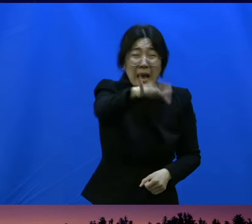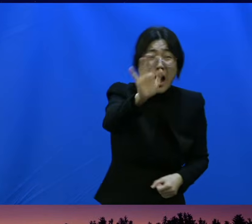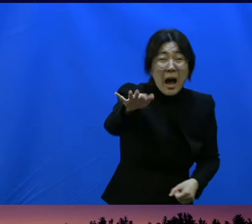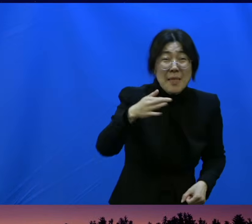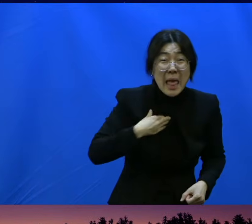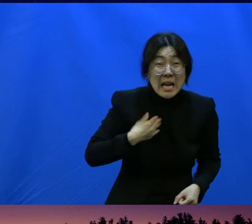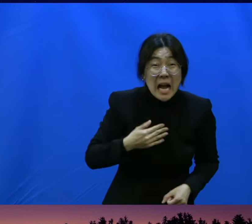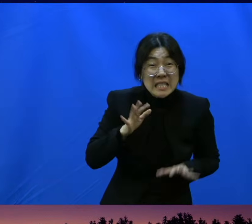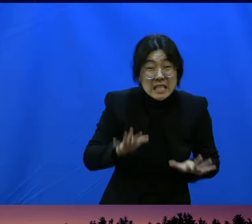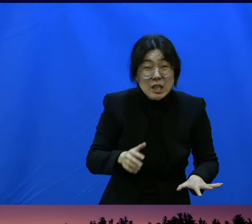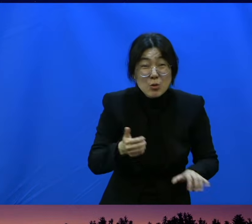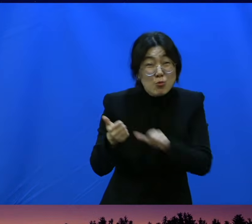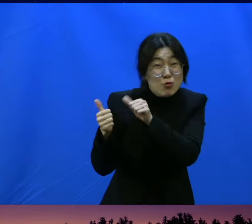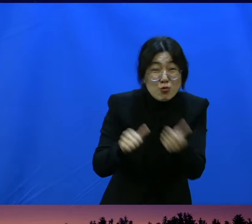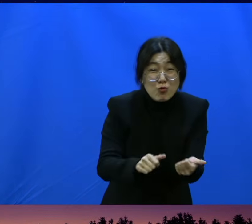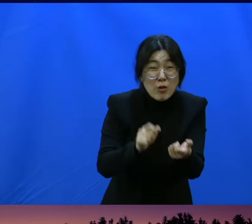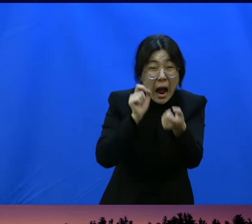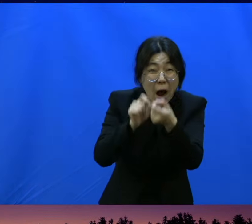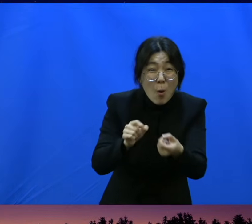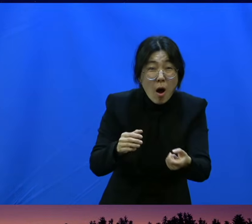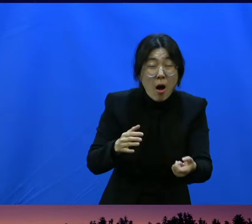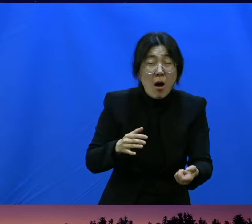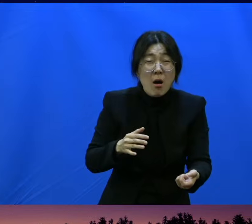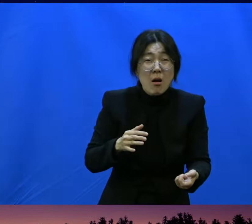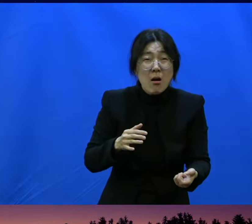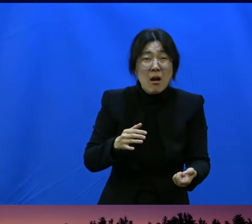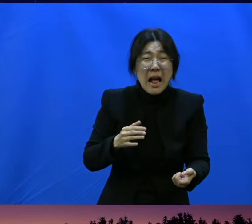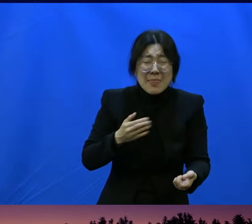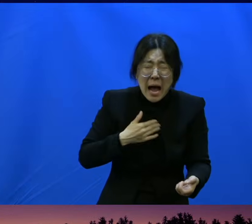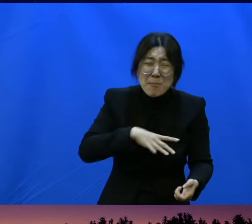근데 점점 탁월한 전사들로 바뀌는 거예요.